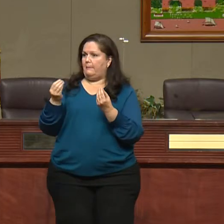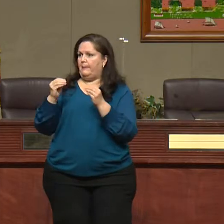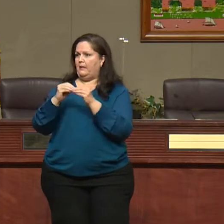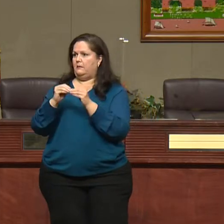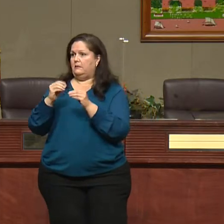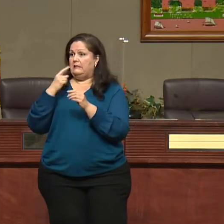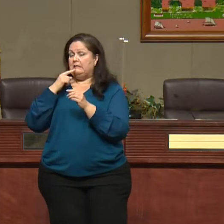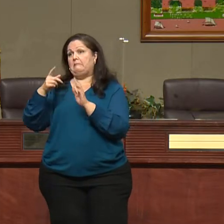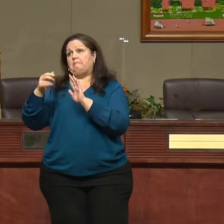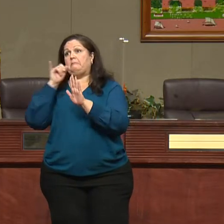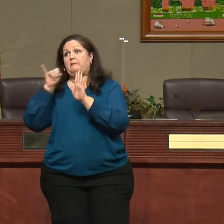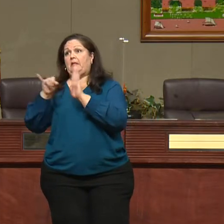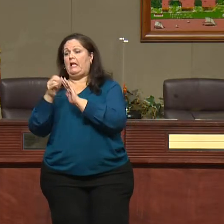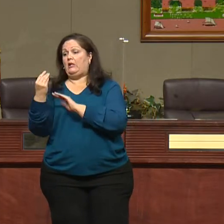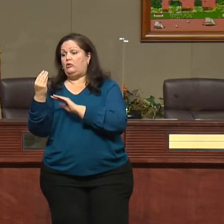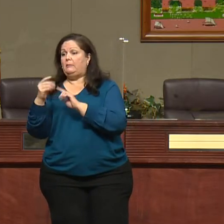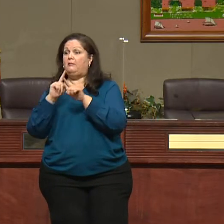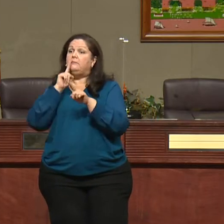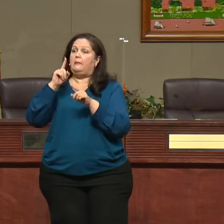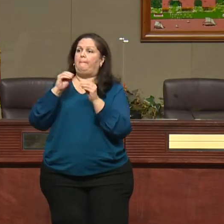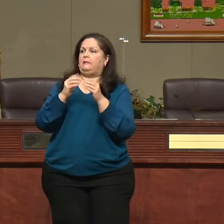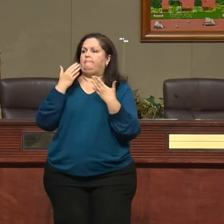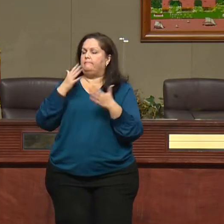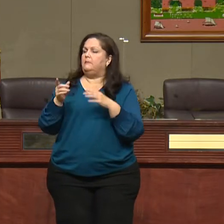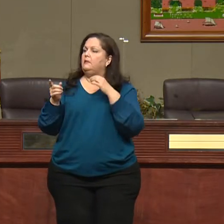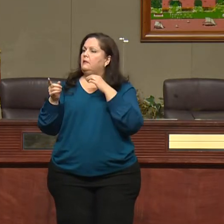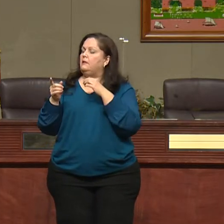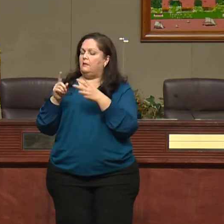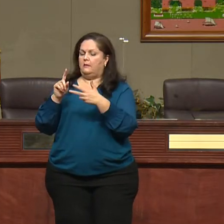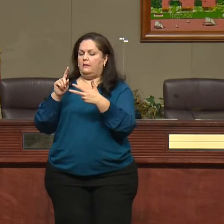respecto. Y por último, la tercera pregunta,